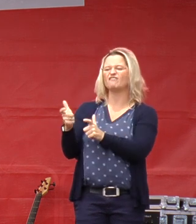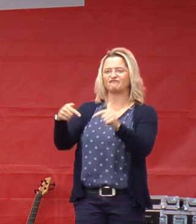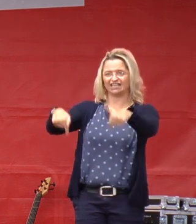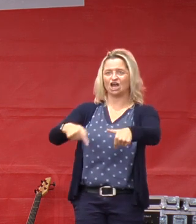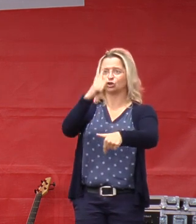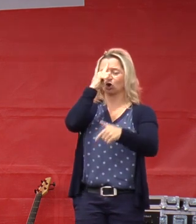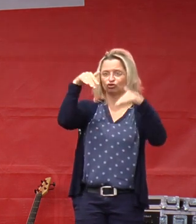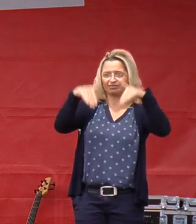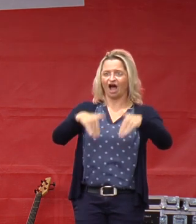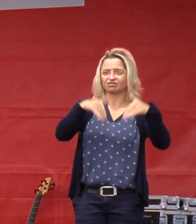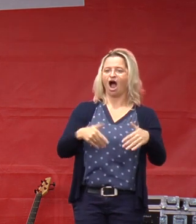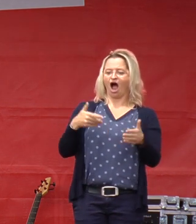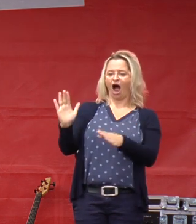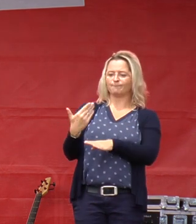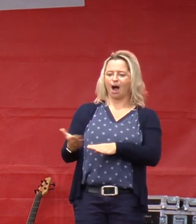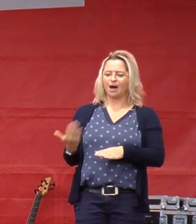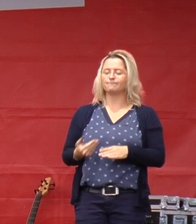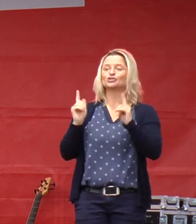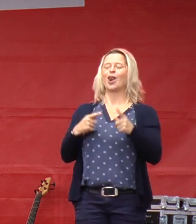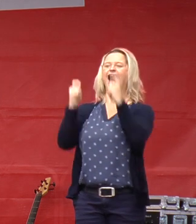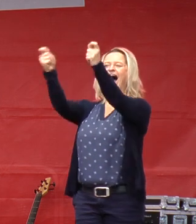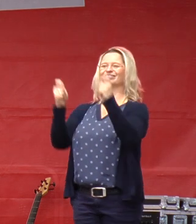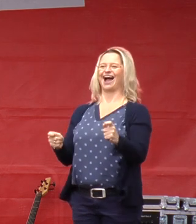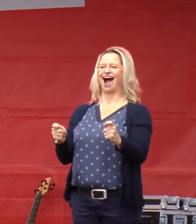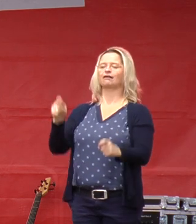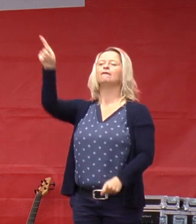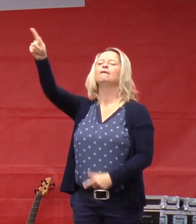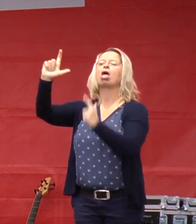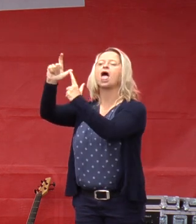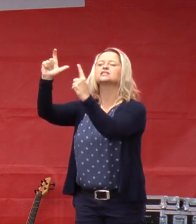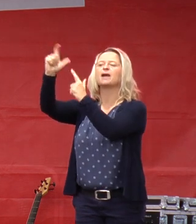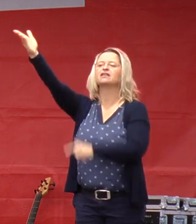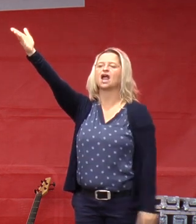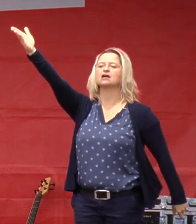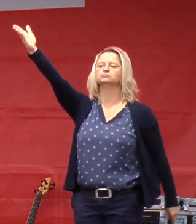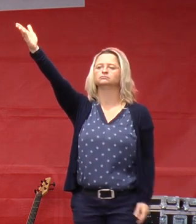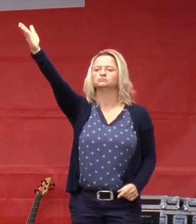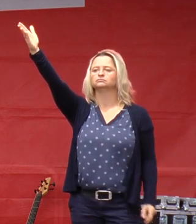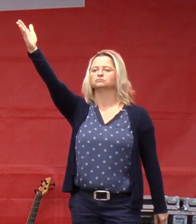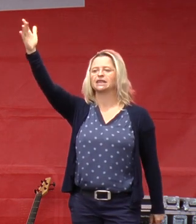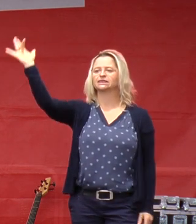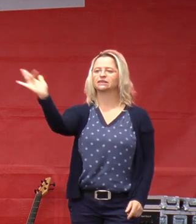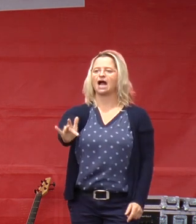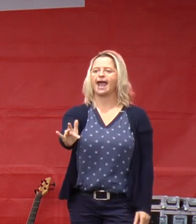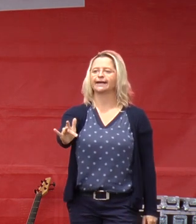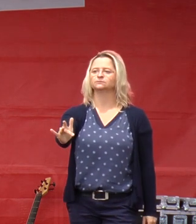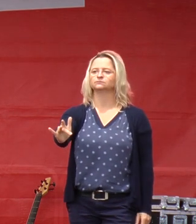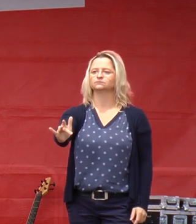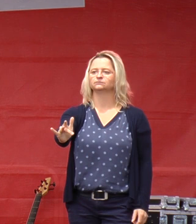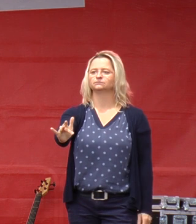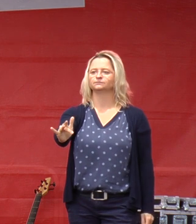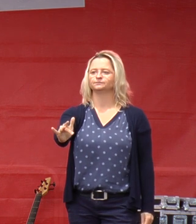Deutschland gibt. Und was ist passiert? Die Sozialdemokratie hat geschlossen dagegen gestimmt.